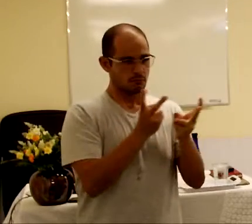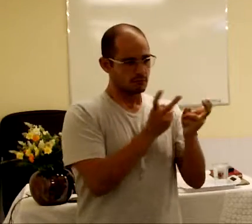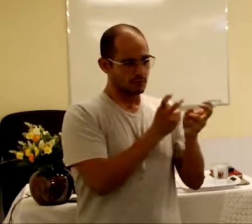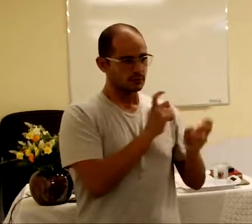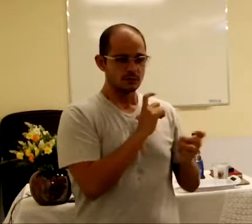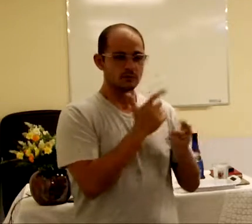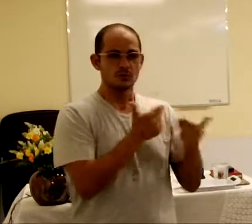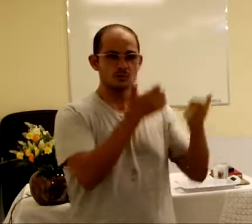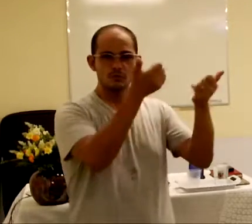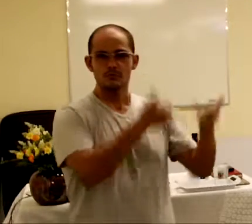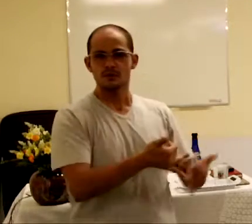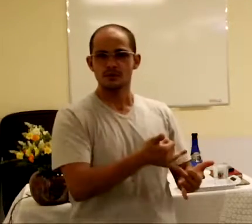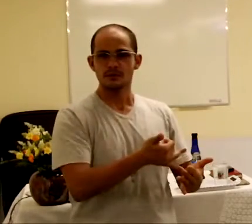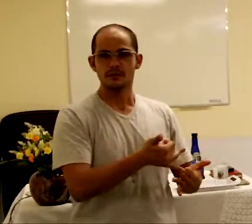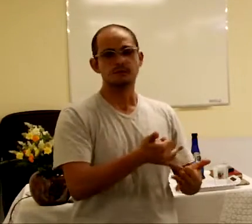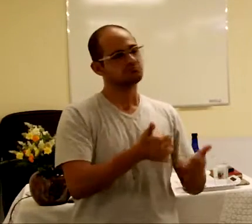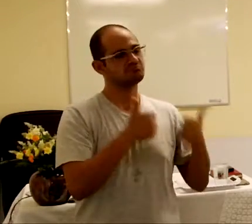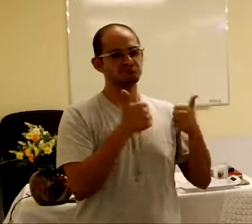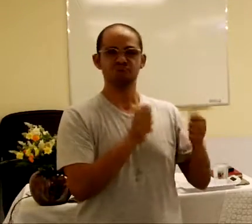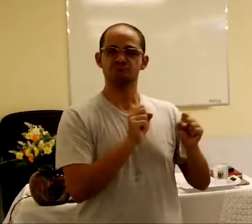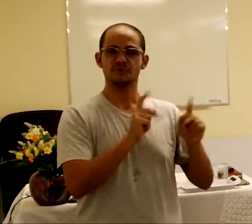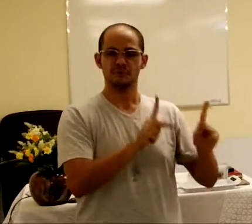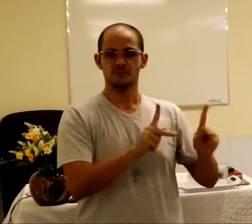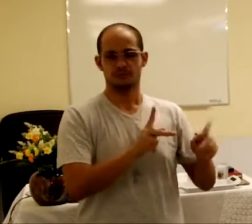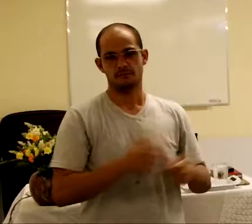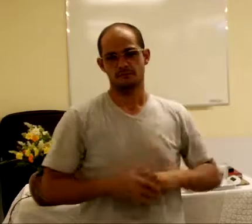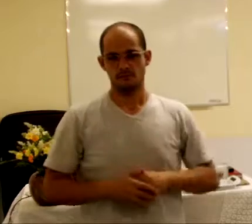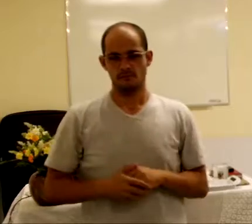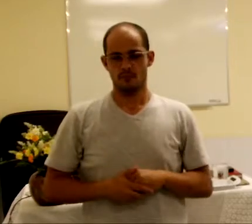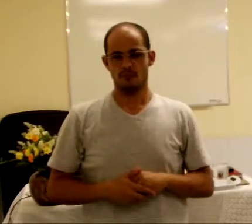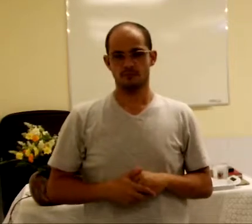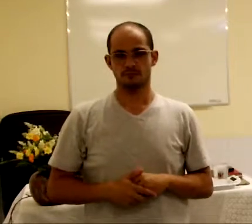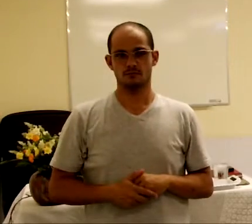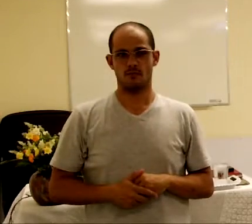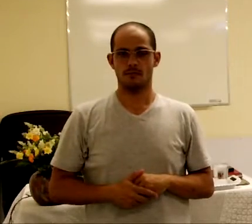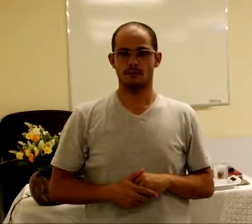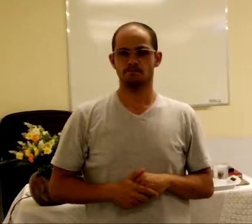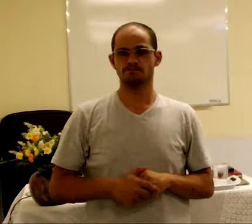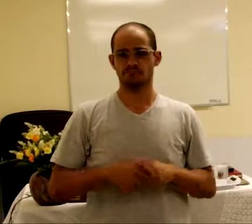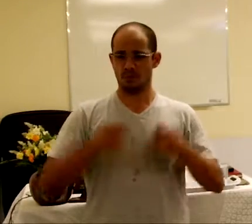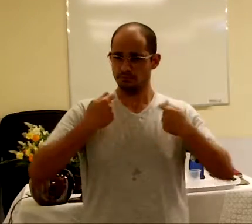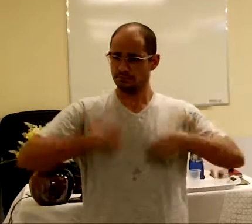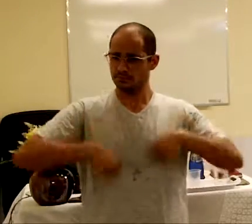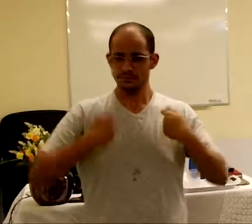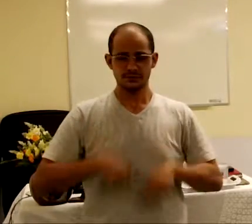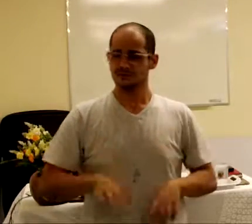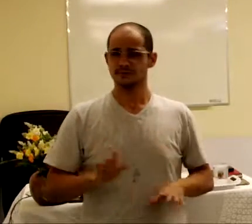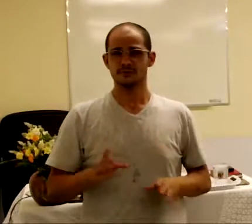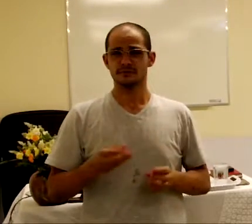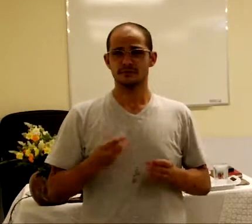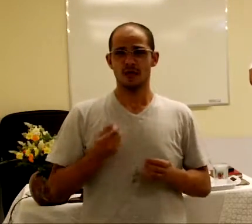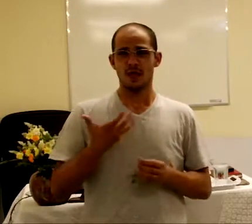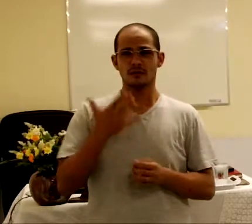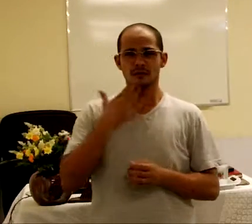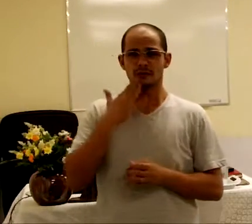aquilo ali, para nós está razoável, está satisfeito. Né? Nós não temos essa necessidade de querermos saber tudo